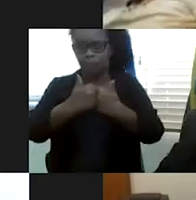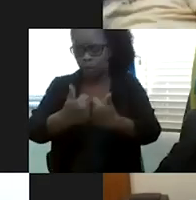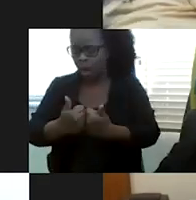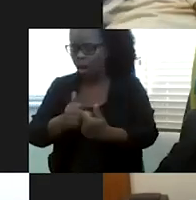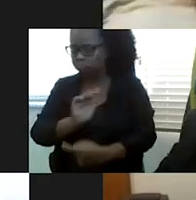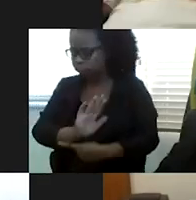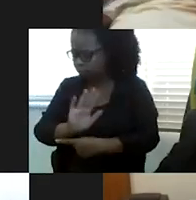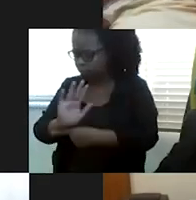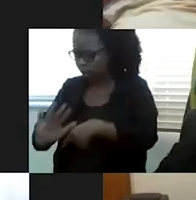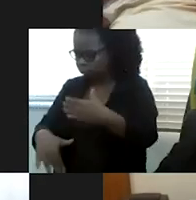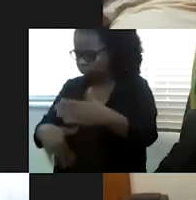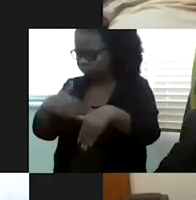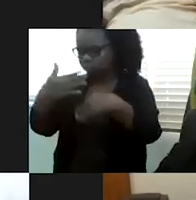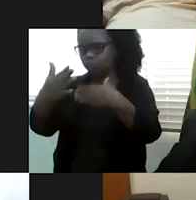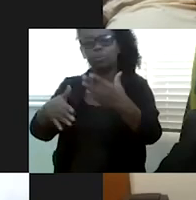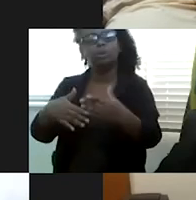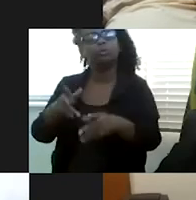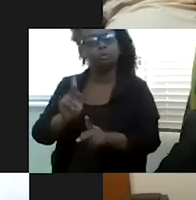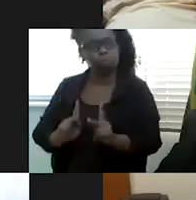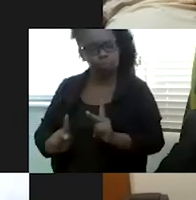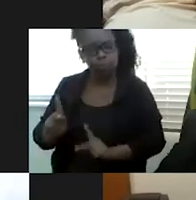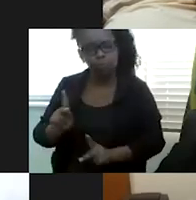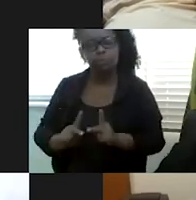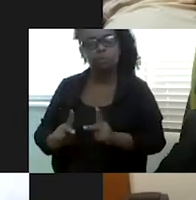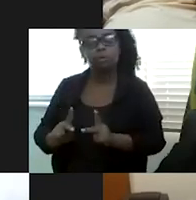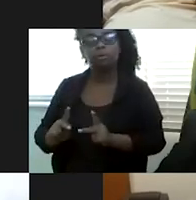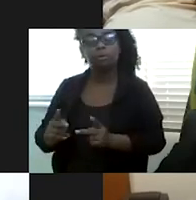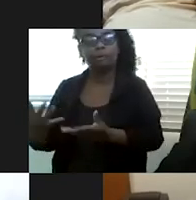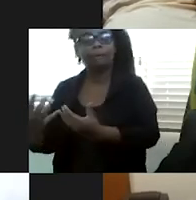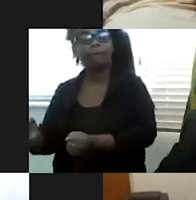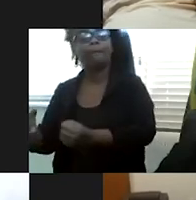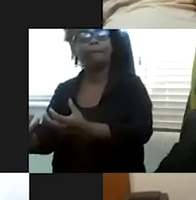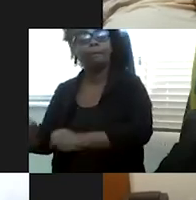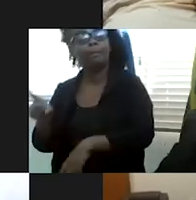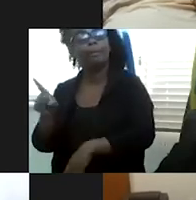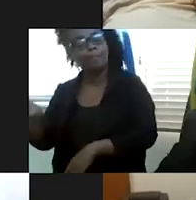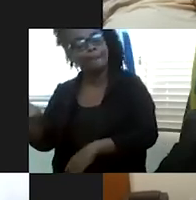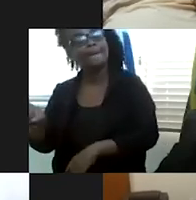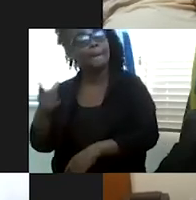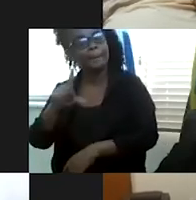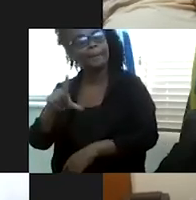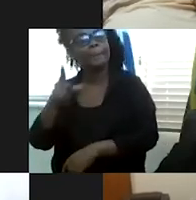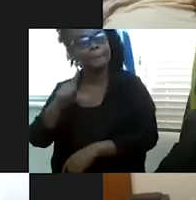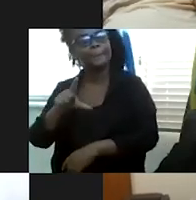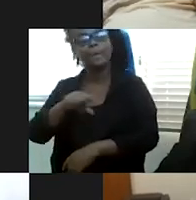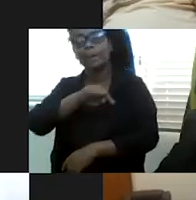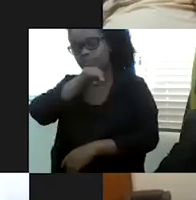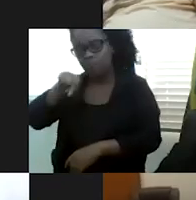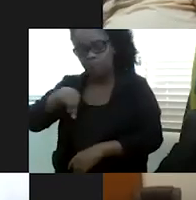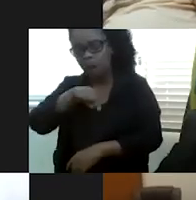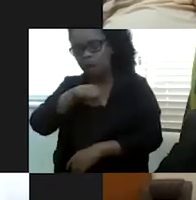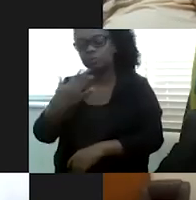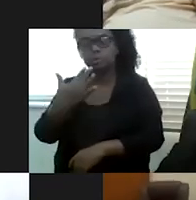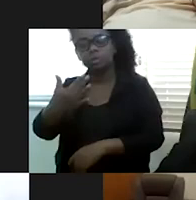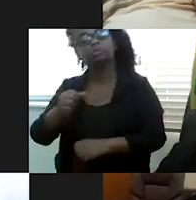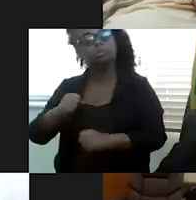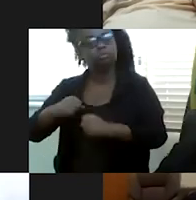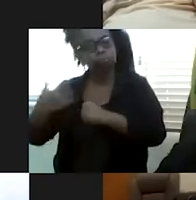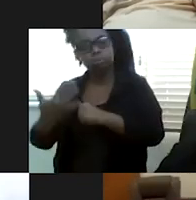povo ganha. E nós, mesmo diante dessa pandemia, não temos